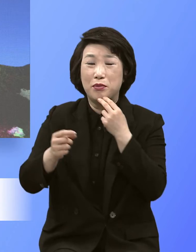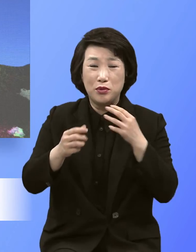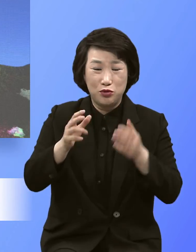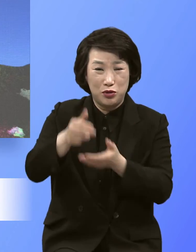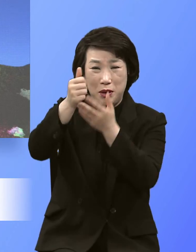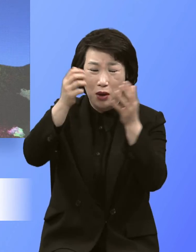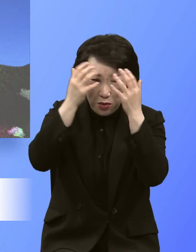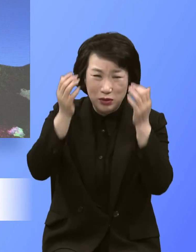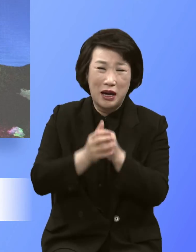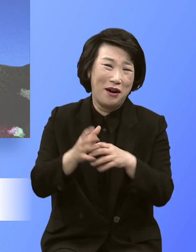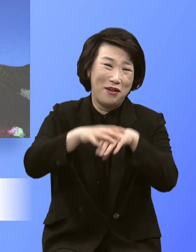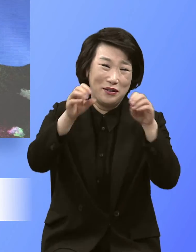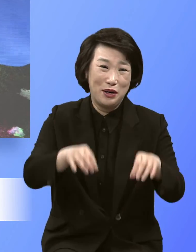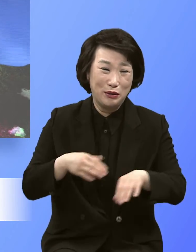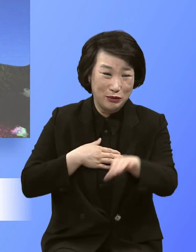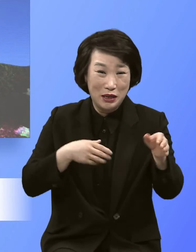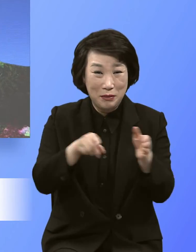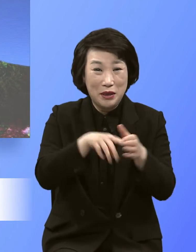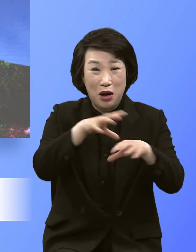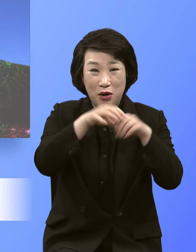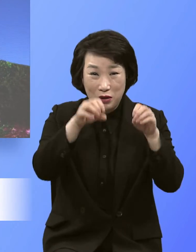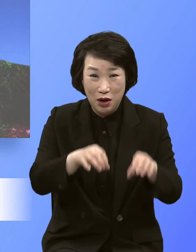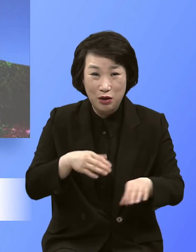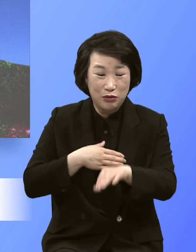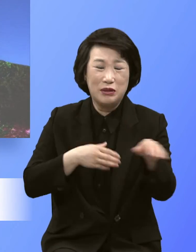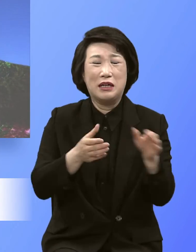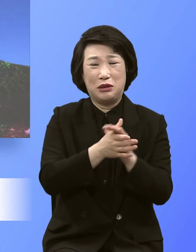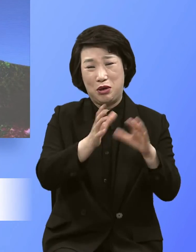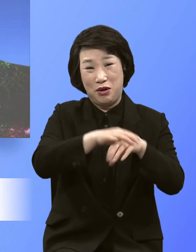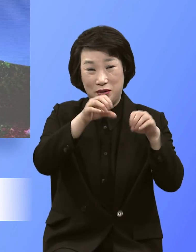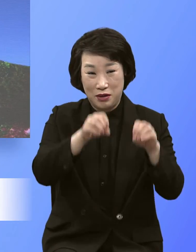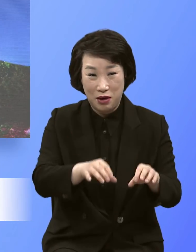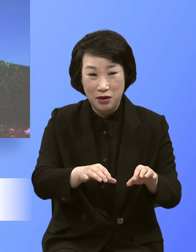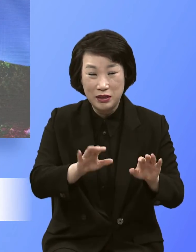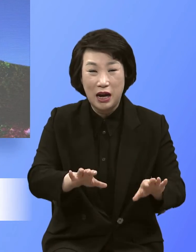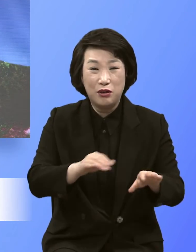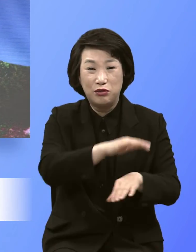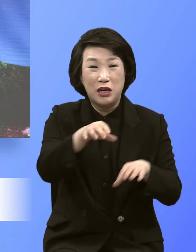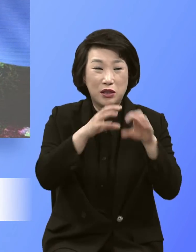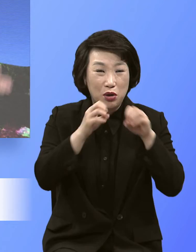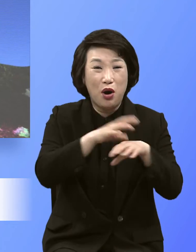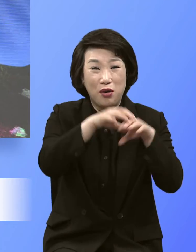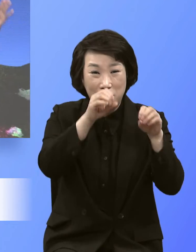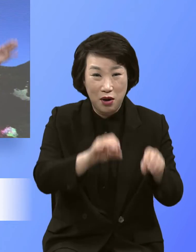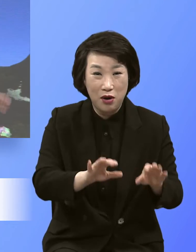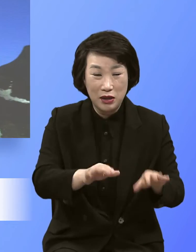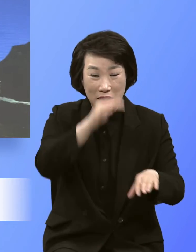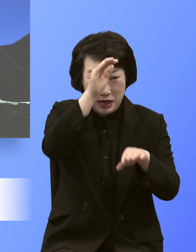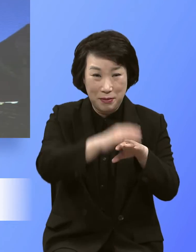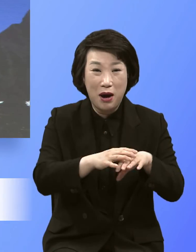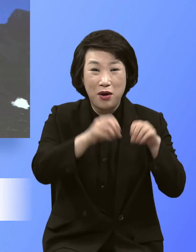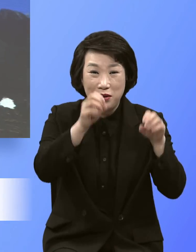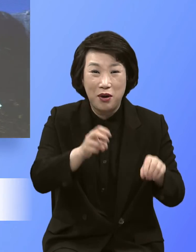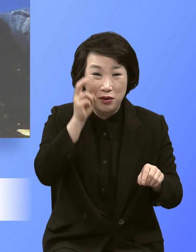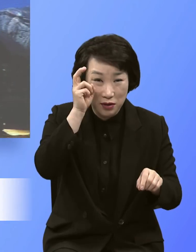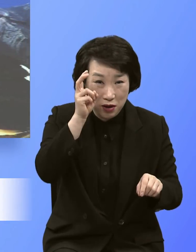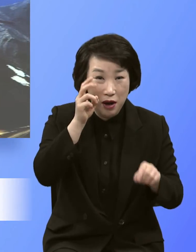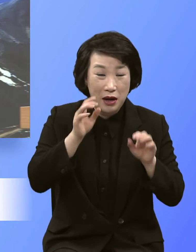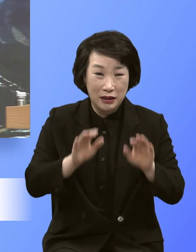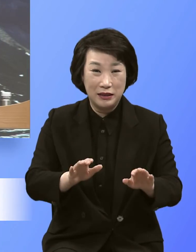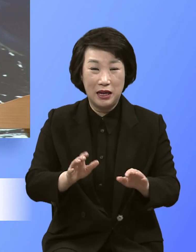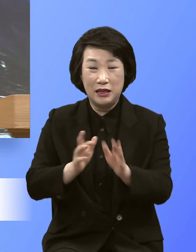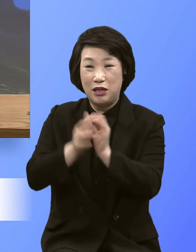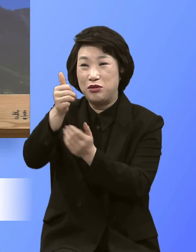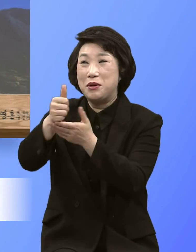것이요, 우리 믿음도 것이요, 우리 기도도 것이요, 전도도 것이요, 예배도 것입니다.